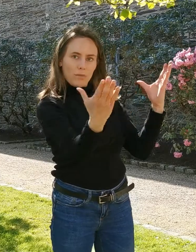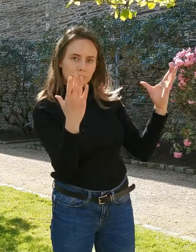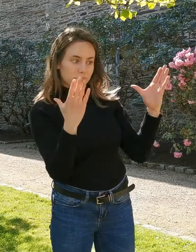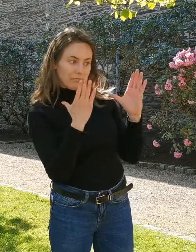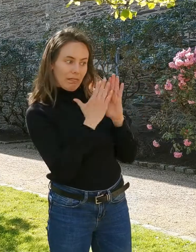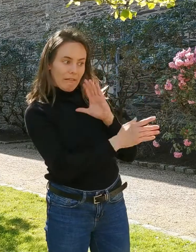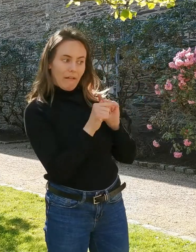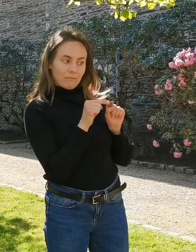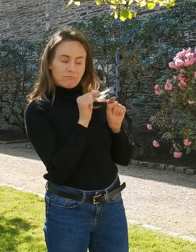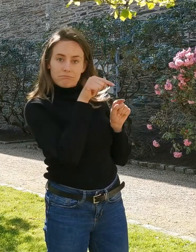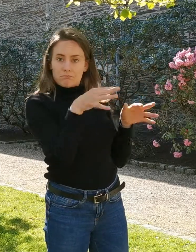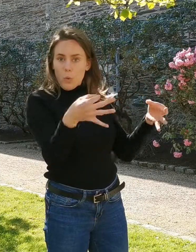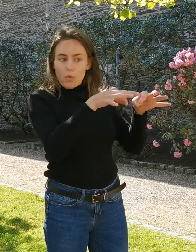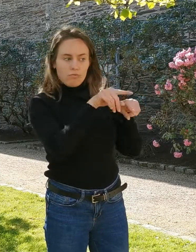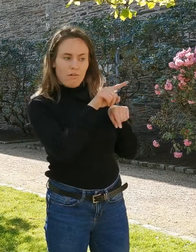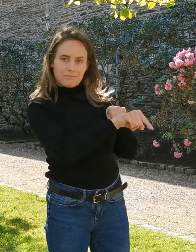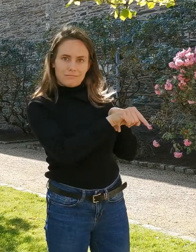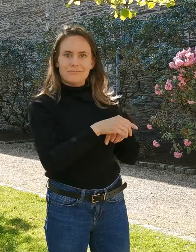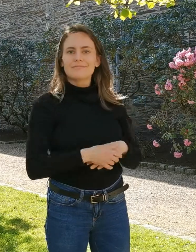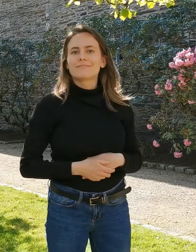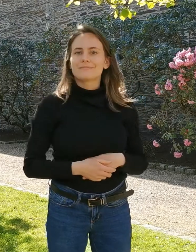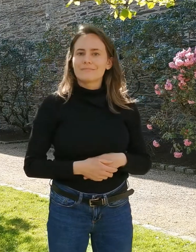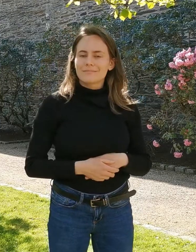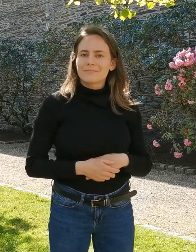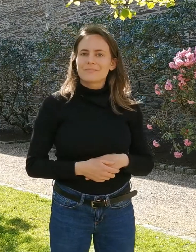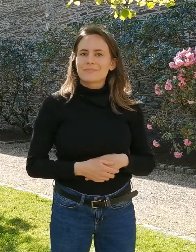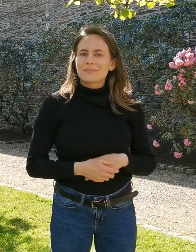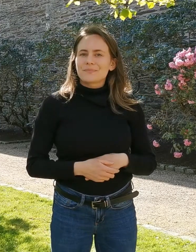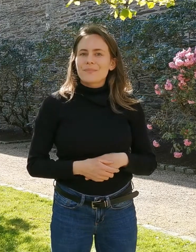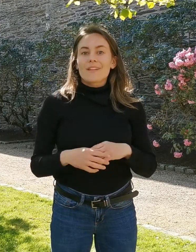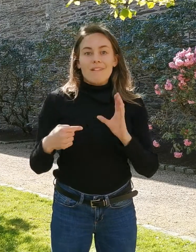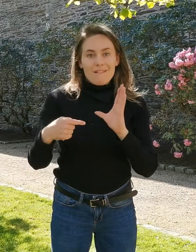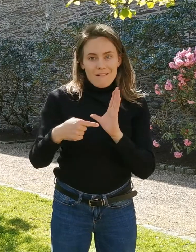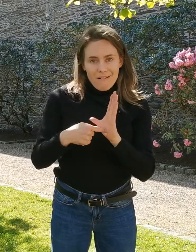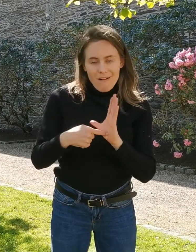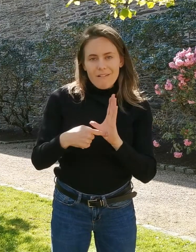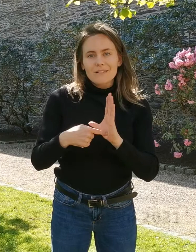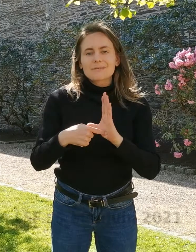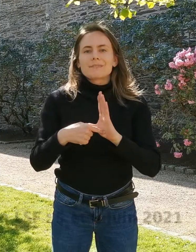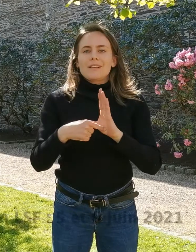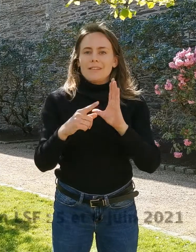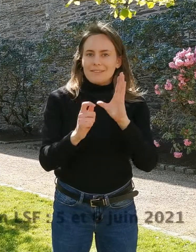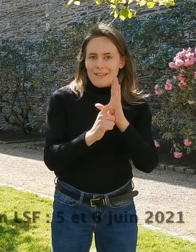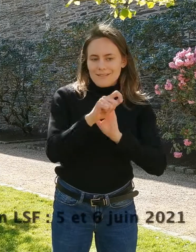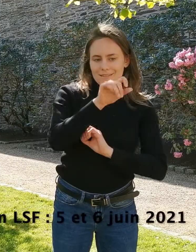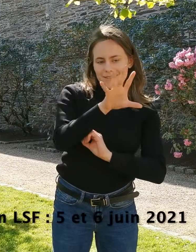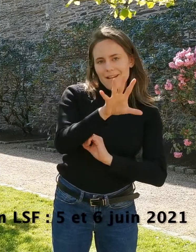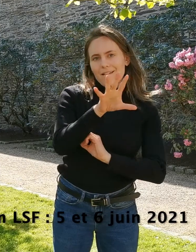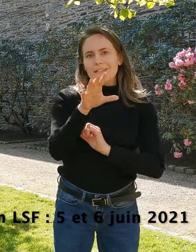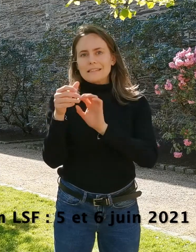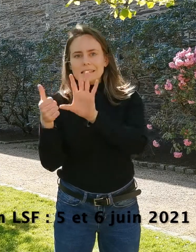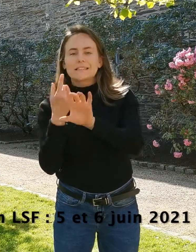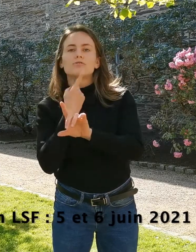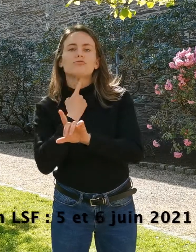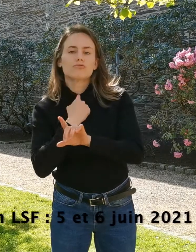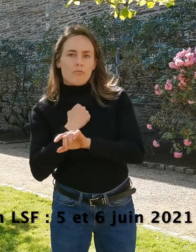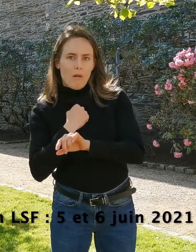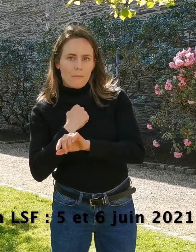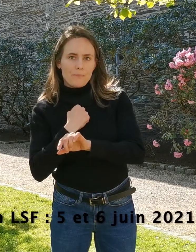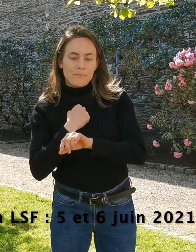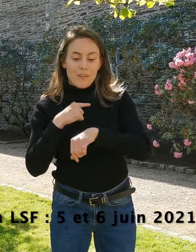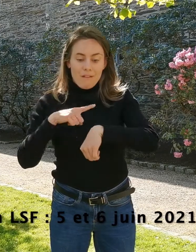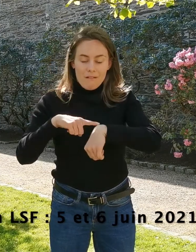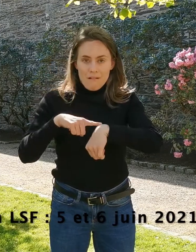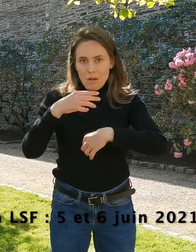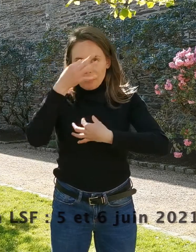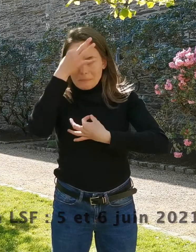les expositions. Elles auront lieu le week-end du 5 et 6 juin. Les conditions sanitaires ne